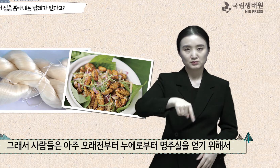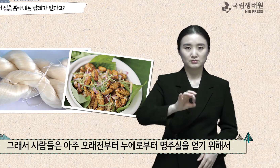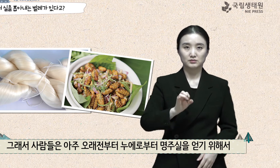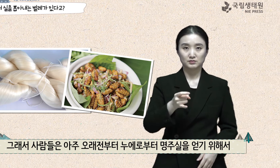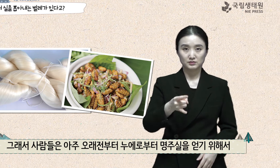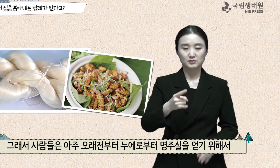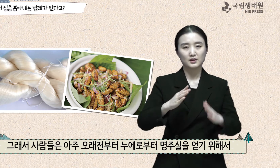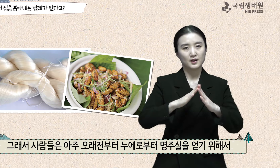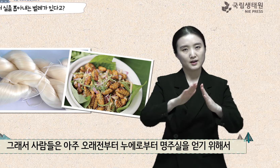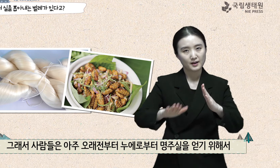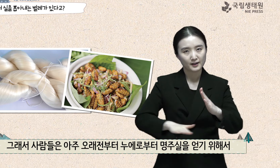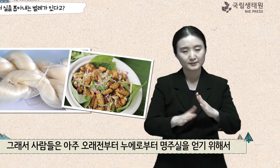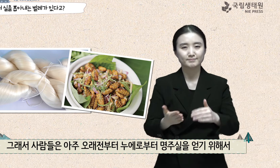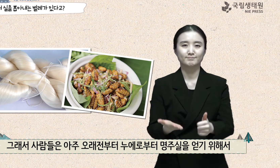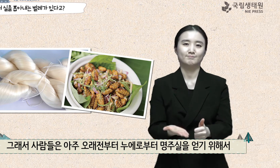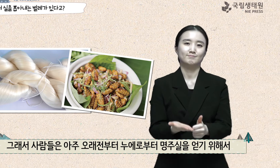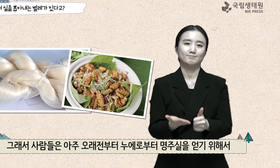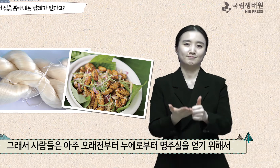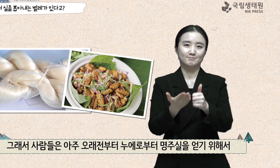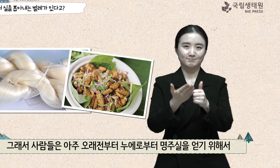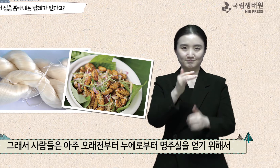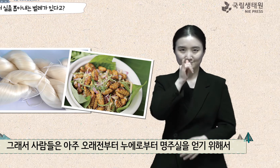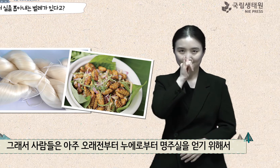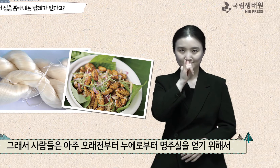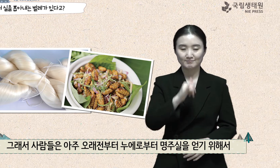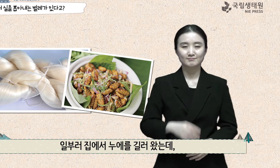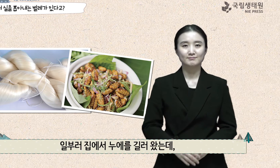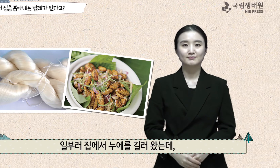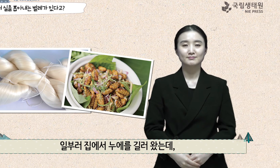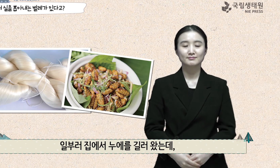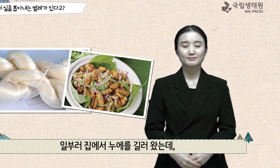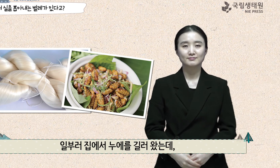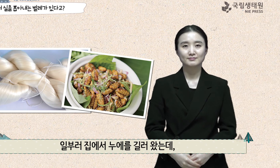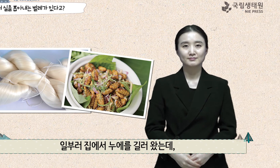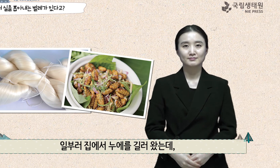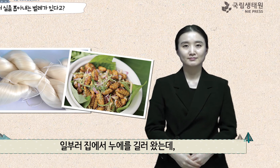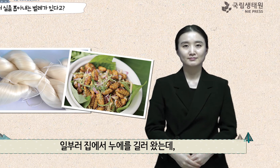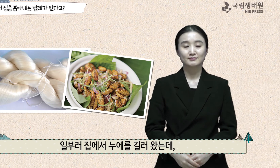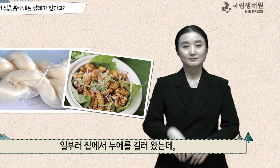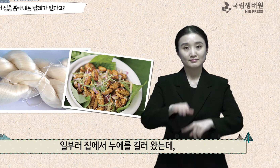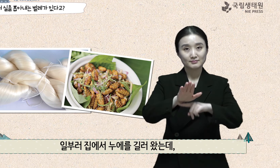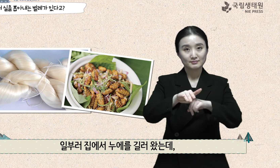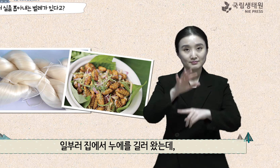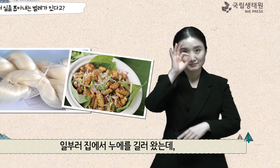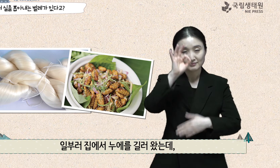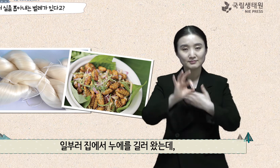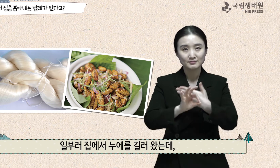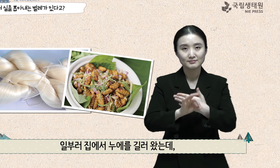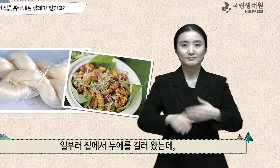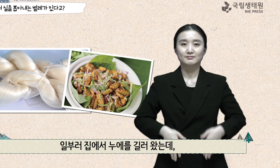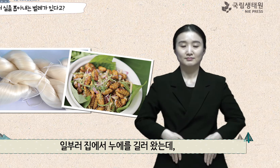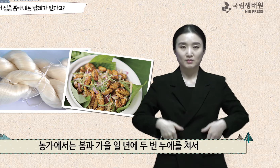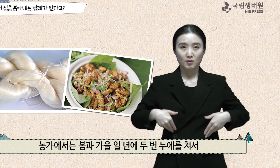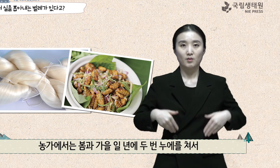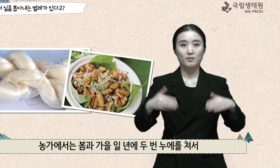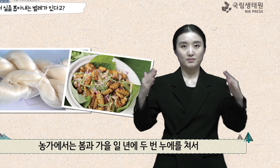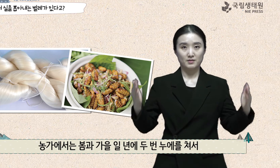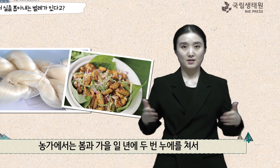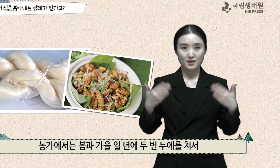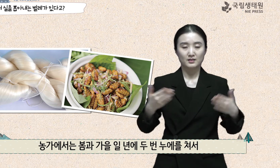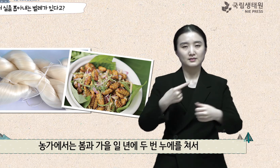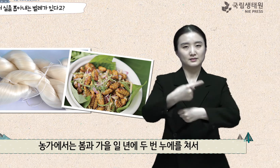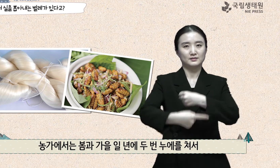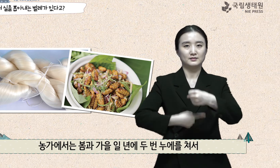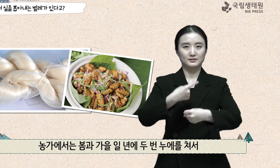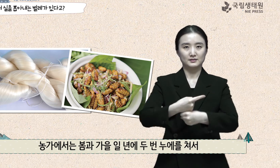누에로부터 명주실을 얻기 위해서 일부러 집에서 누에를 길러왔는데 농가에서는